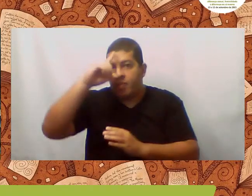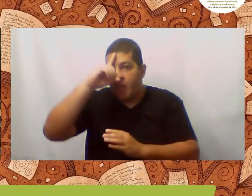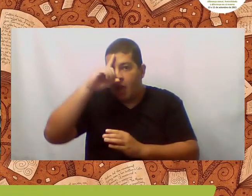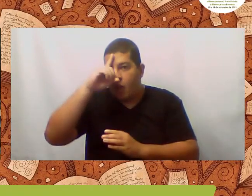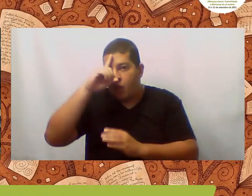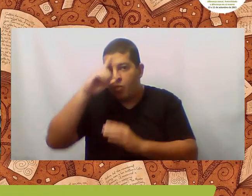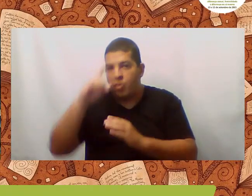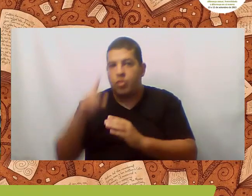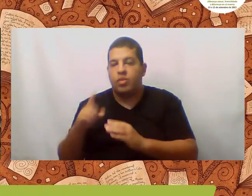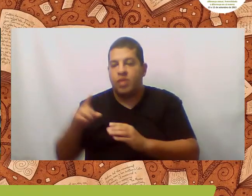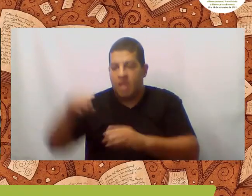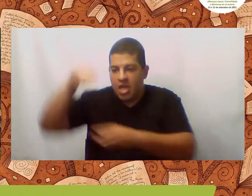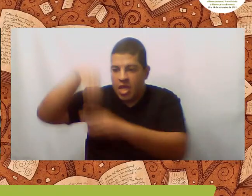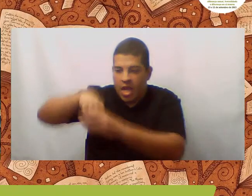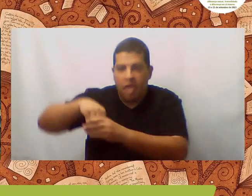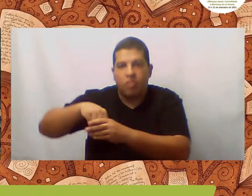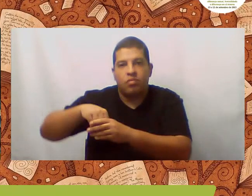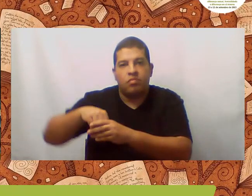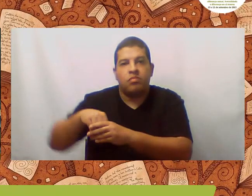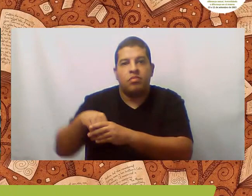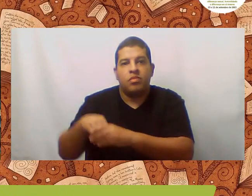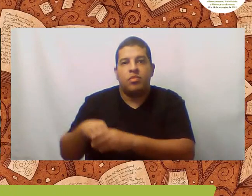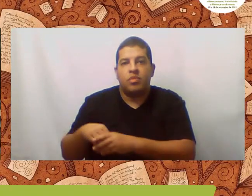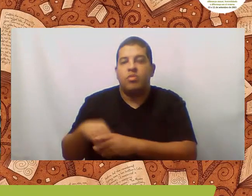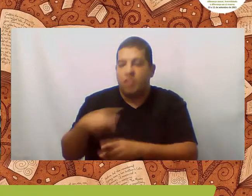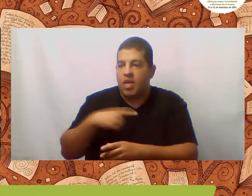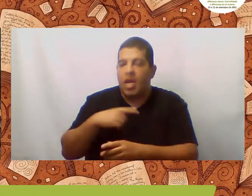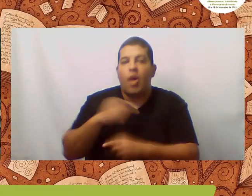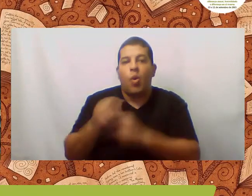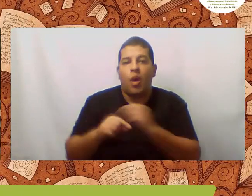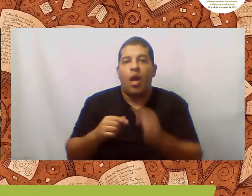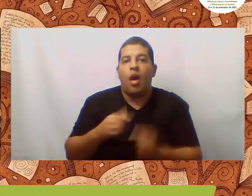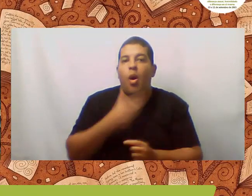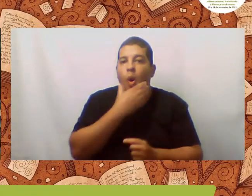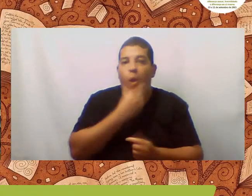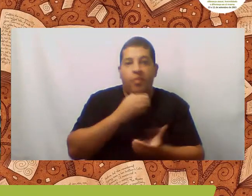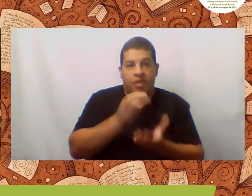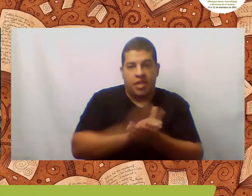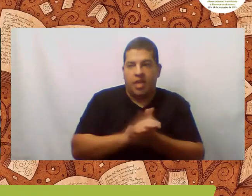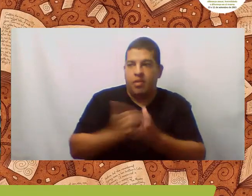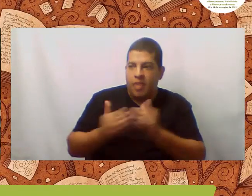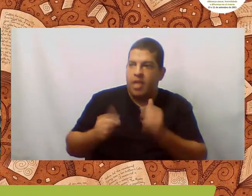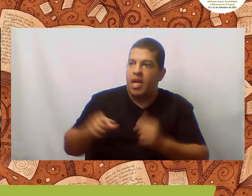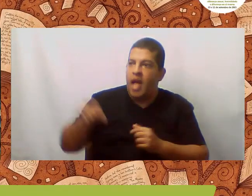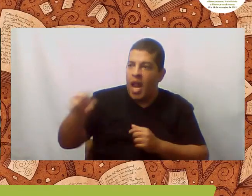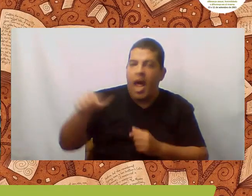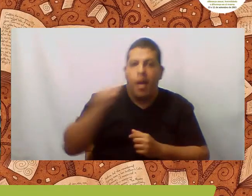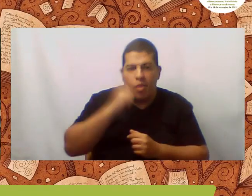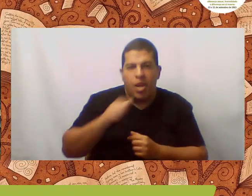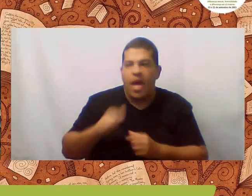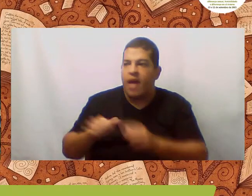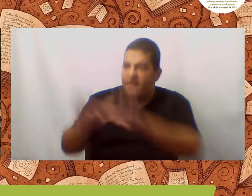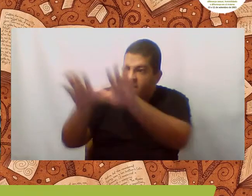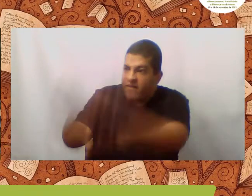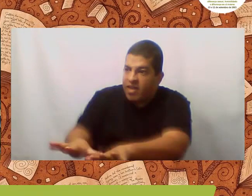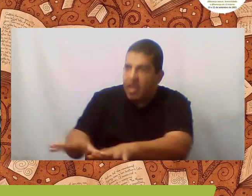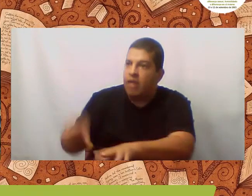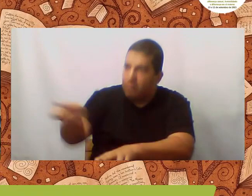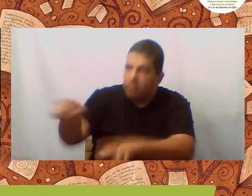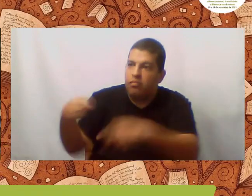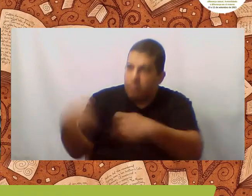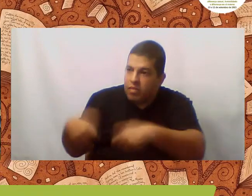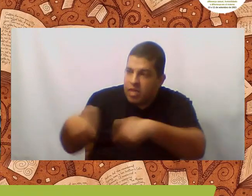maridos, né? A grande maioria das internadas, que não eram doentes mentais, mas que acabavam sendo cronificadas